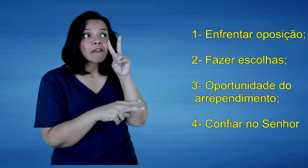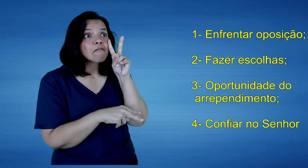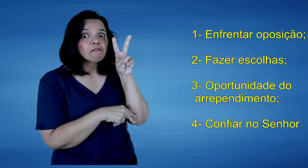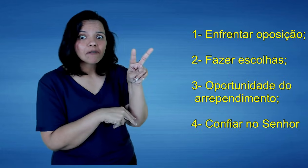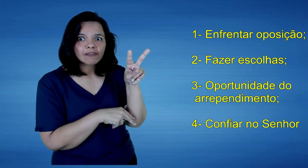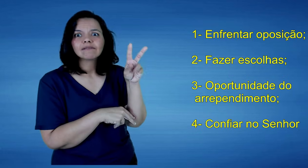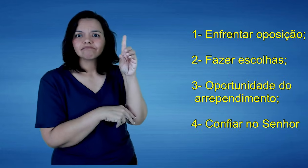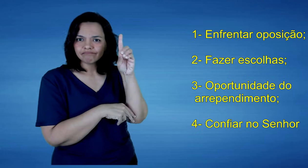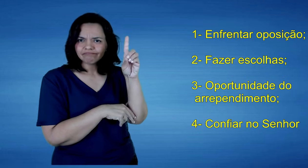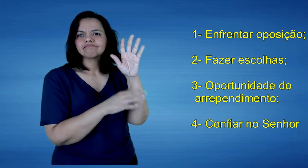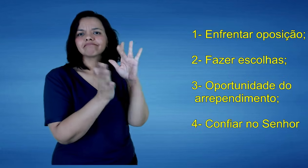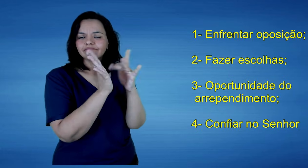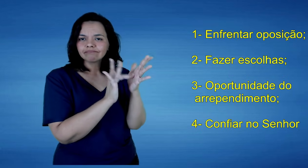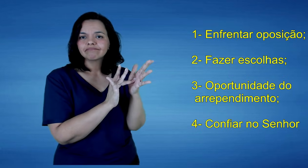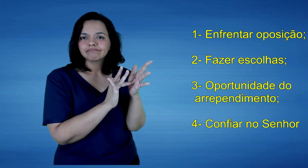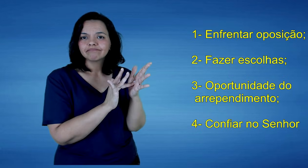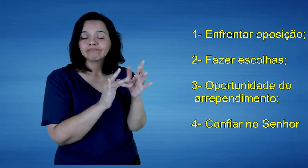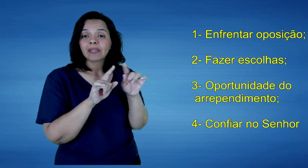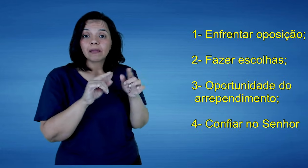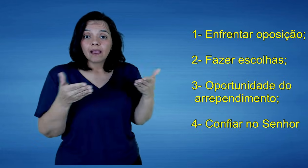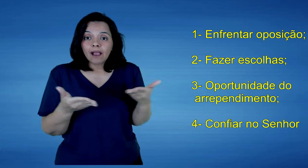ó, face a face, ele via a Deus.